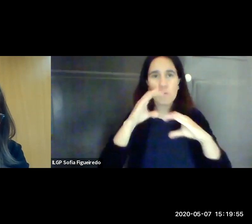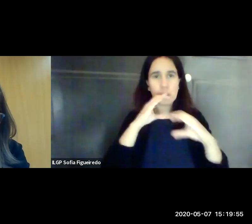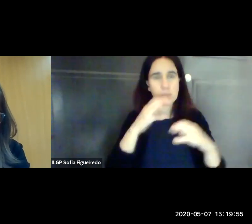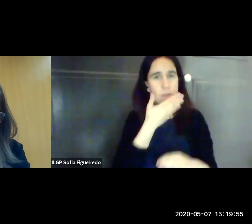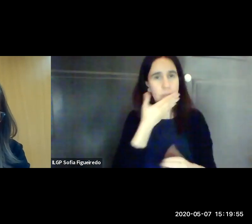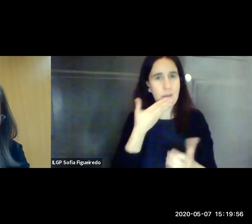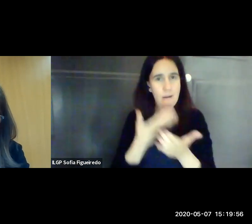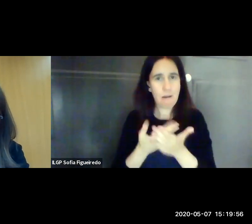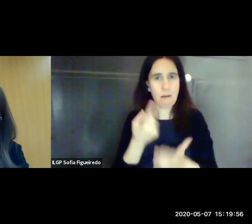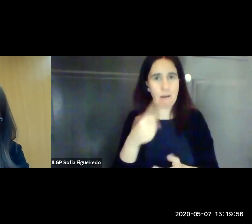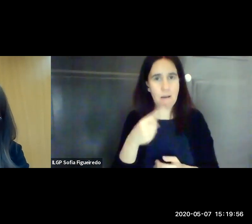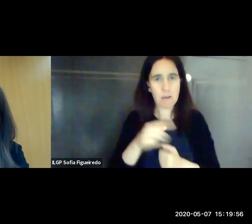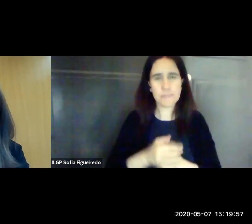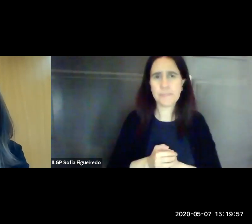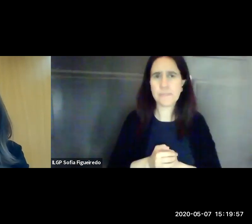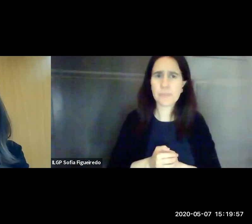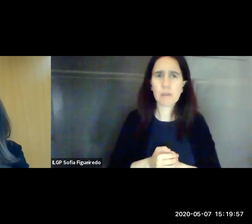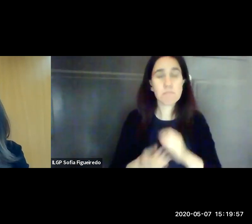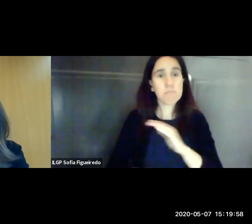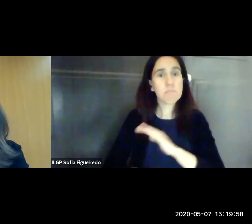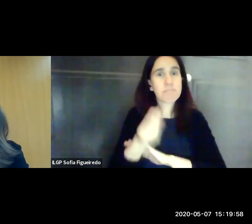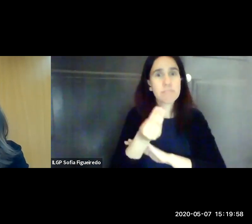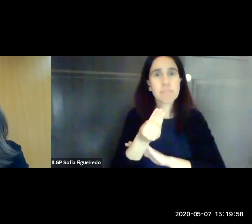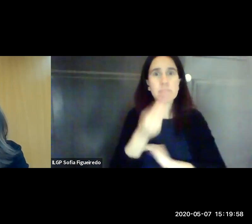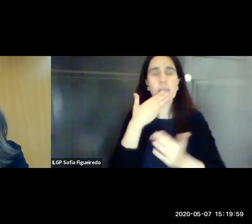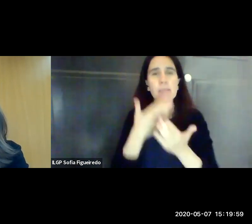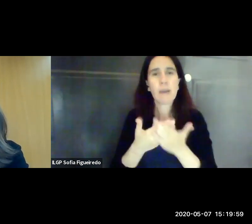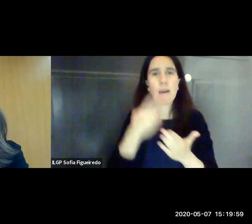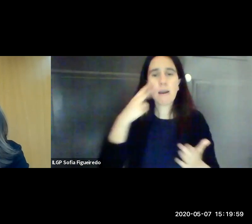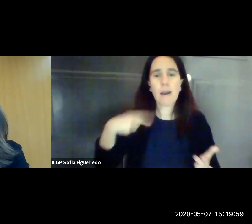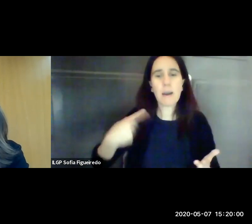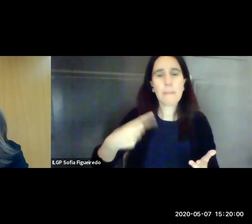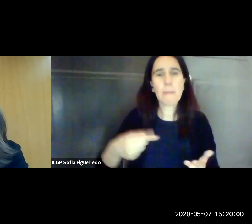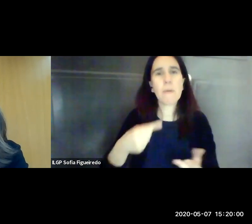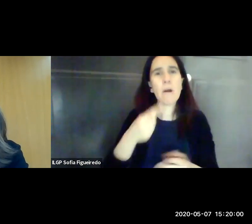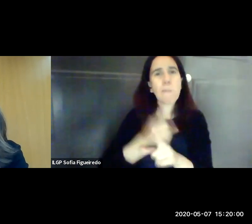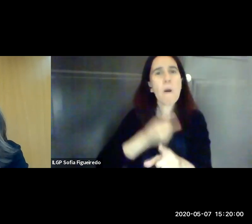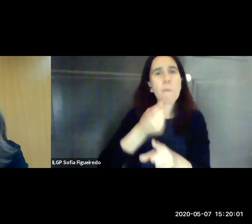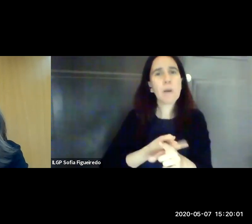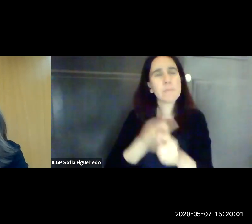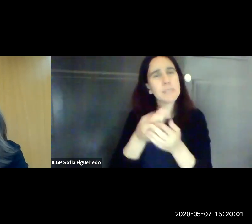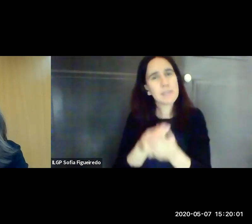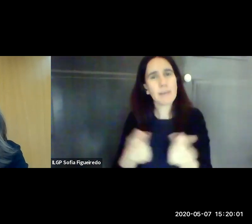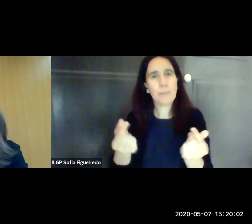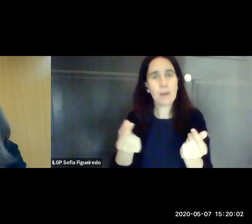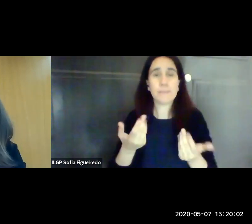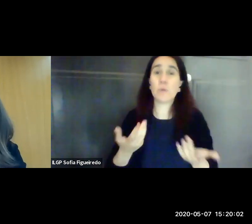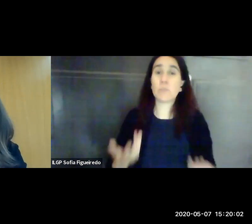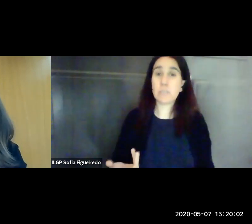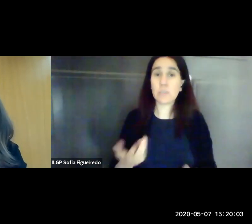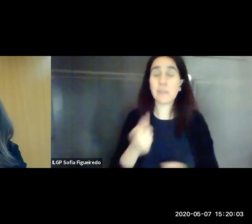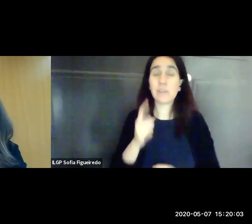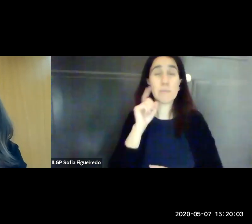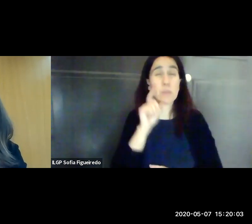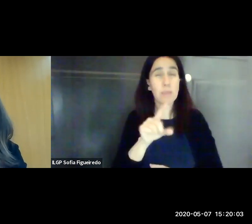eficaz. Produz algo inédito que quebre o padrão e a rotina, ou seja, também é importante